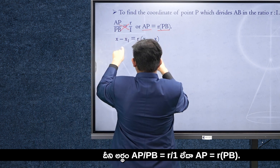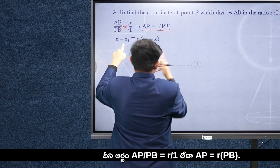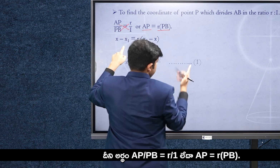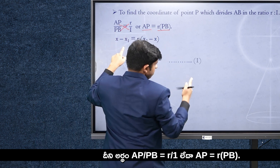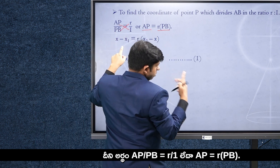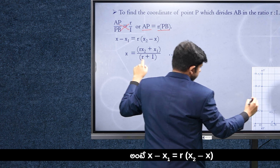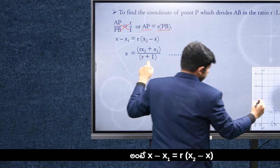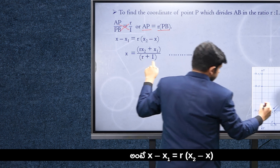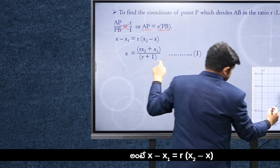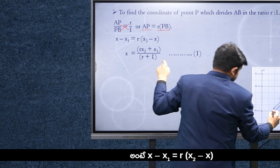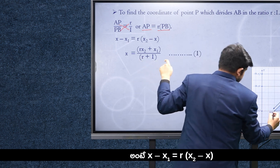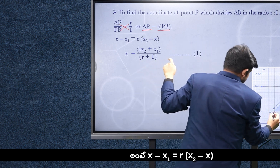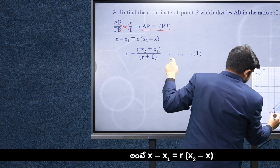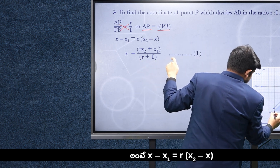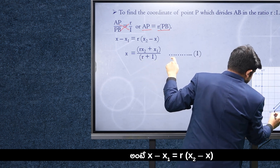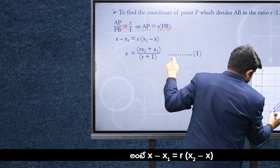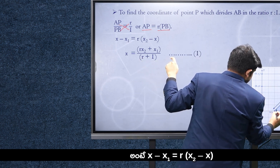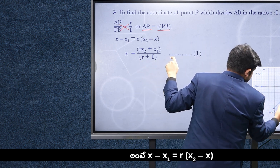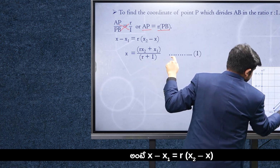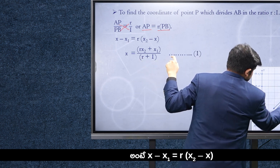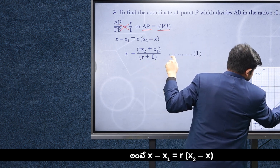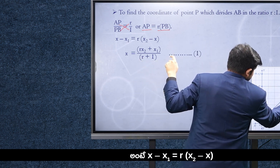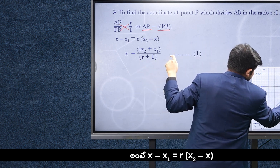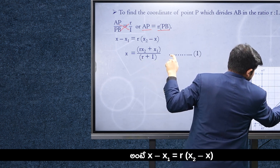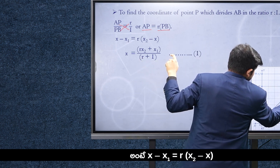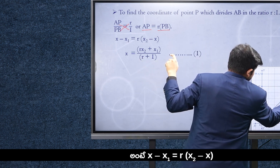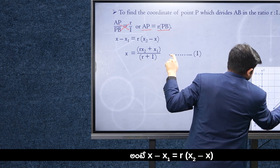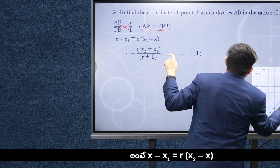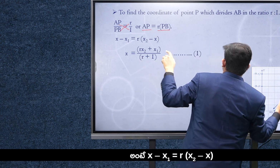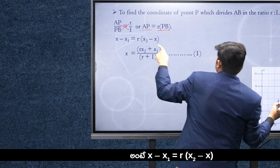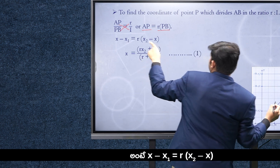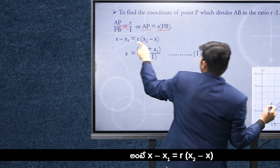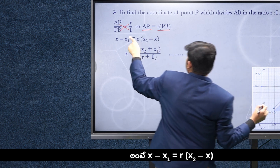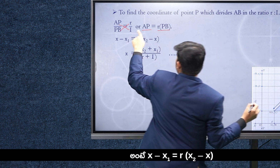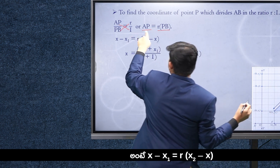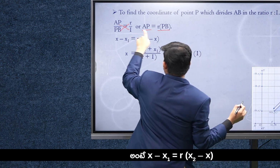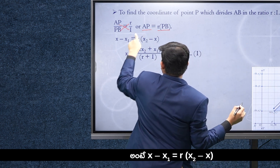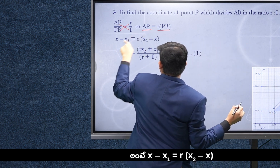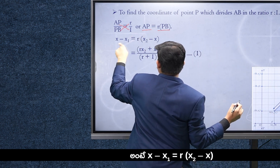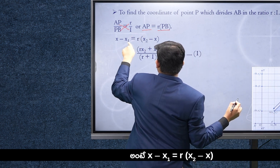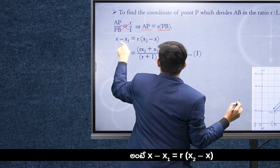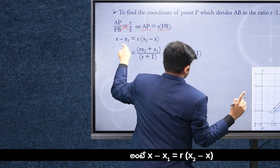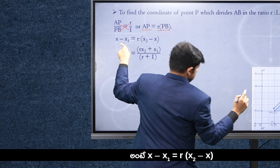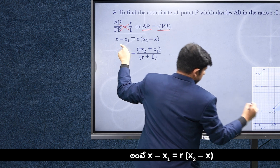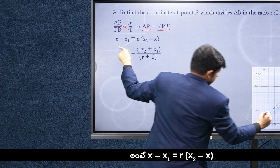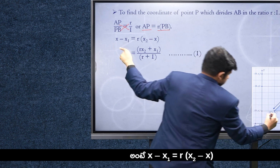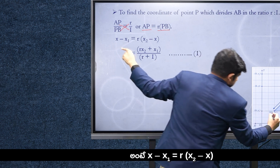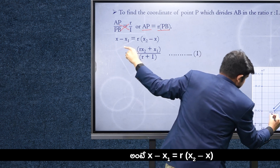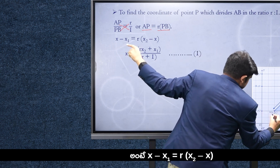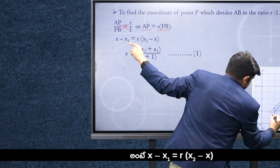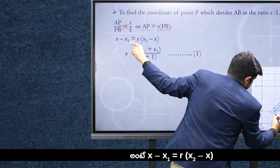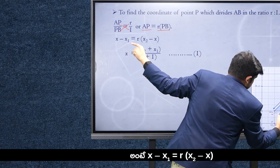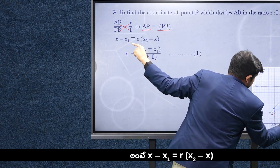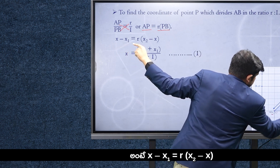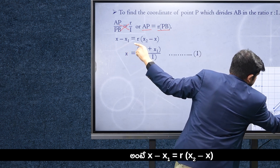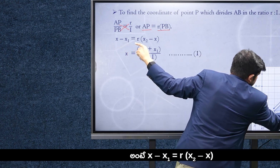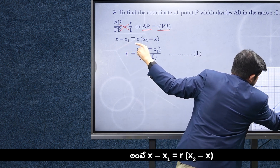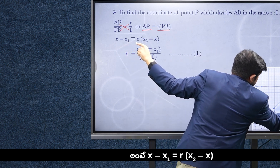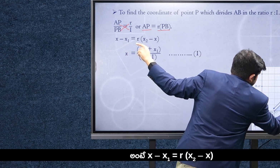rpb అంటే x-x1 = r * x2 - x